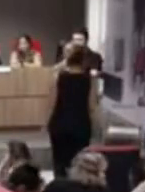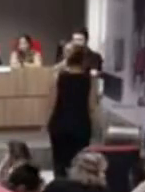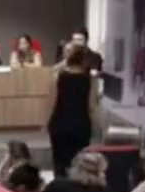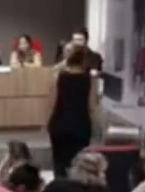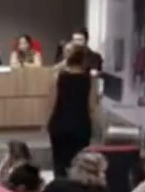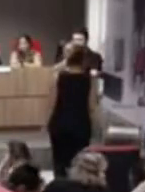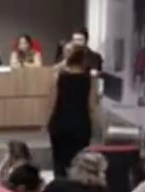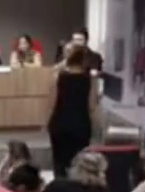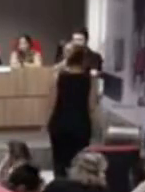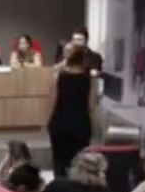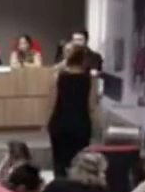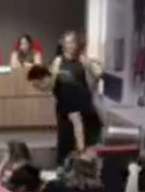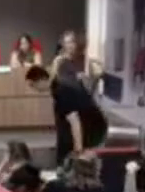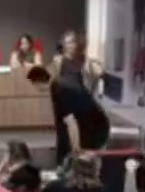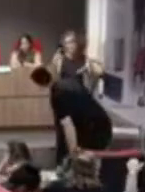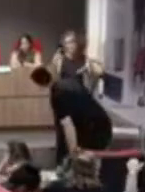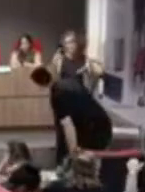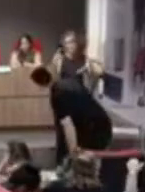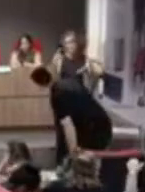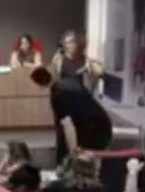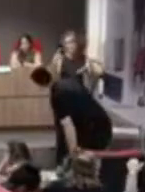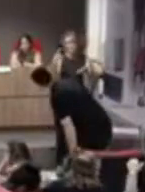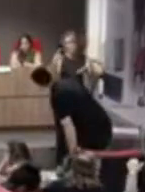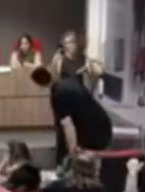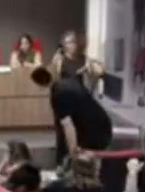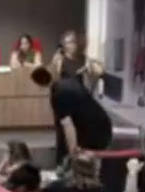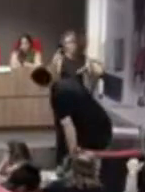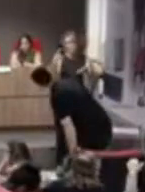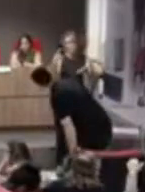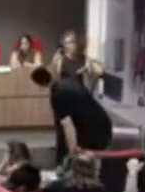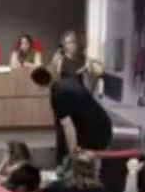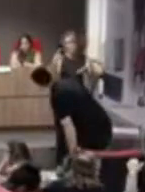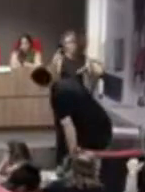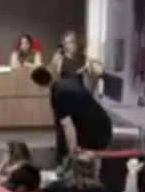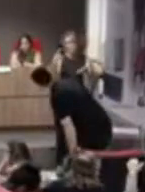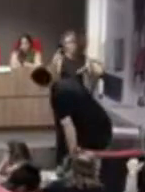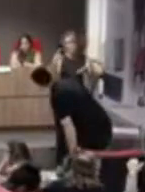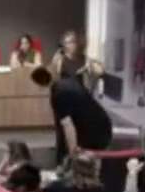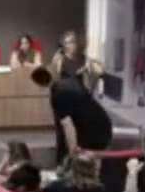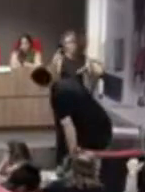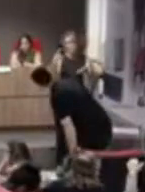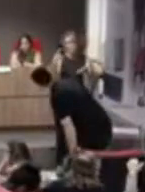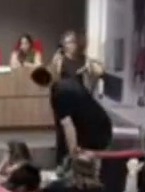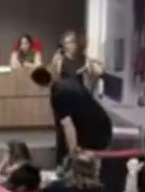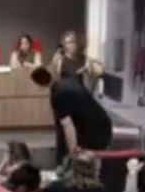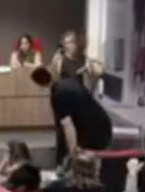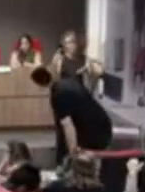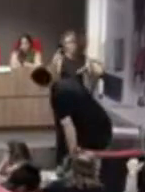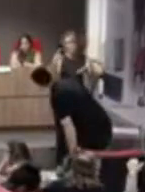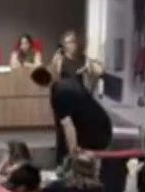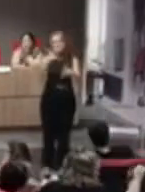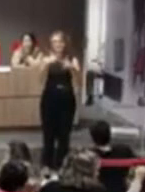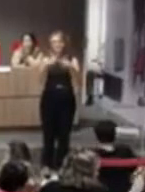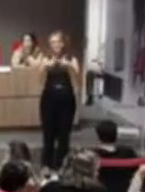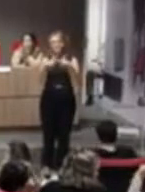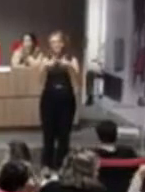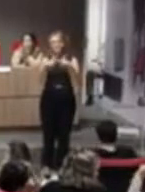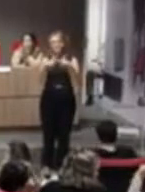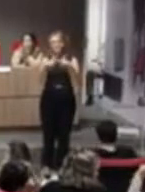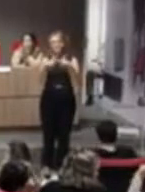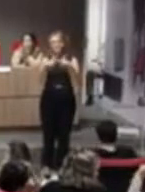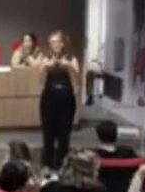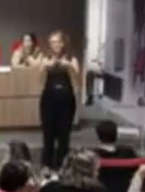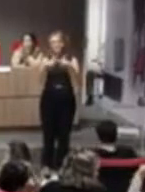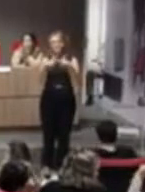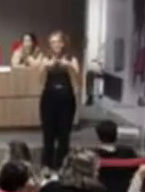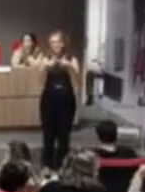tratar. Então, o judiciário precisa rever as internações compulsórias realizadas. E isso tem problema para os profissionais, inclusive, para